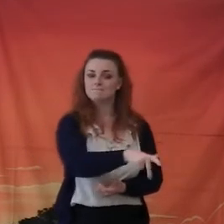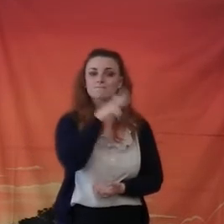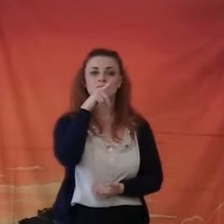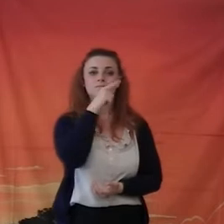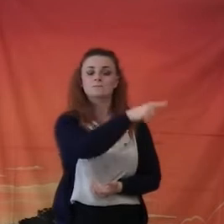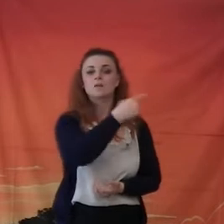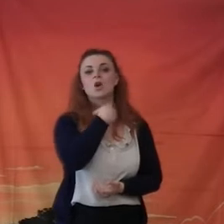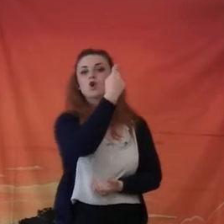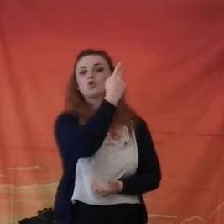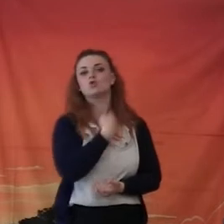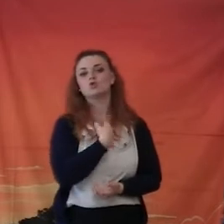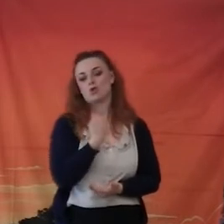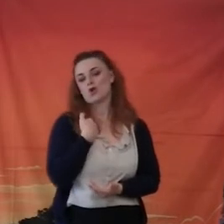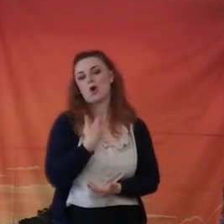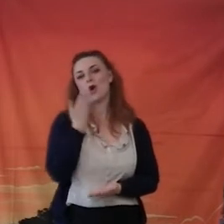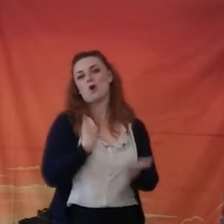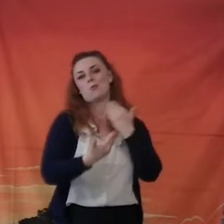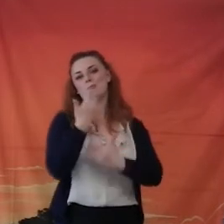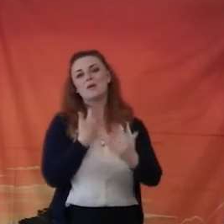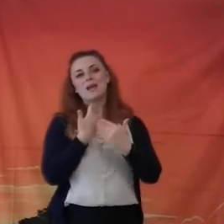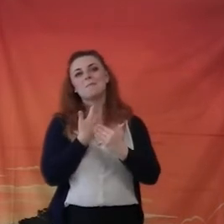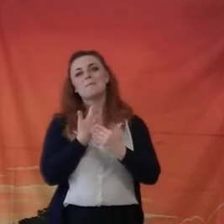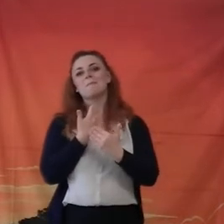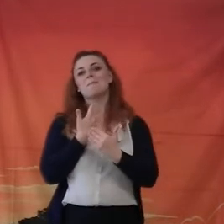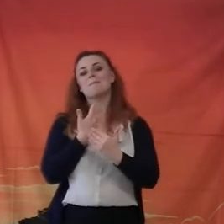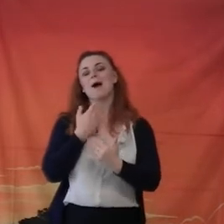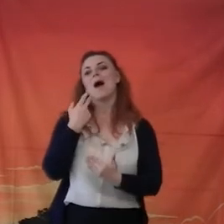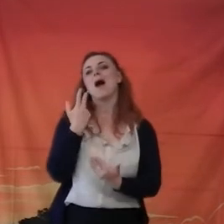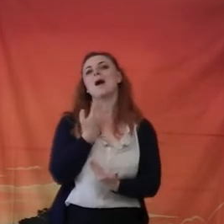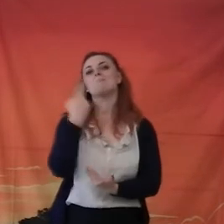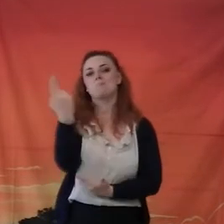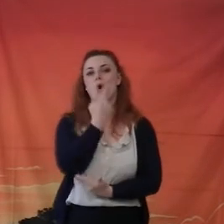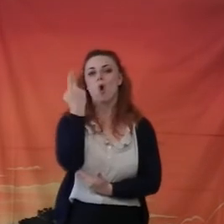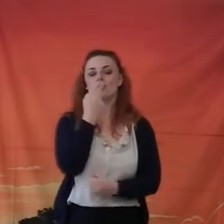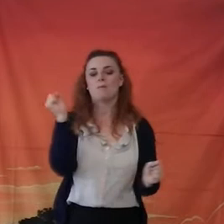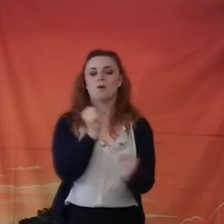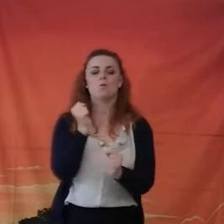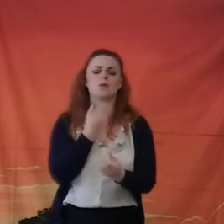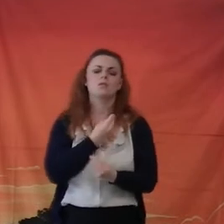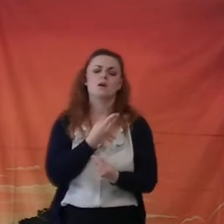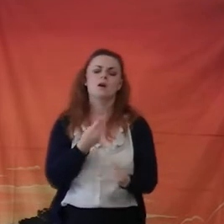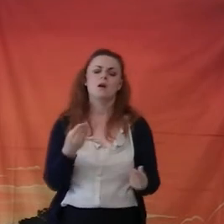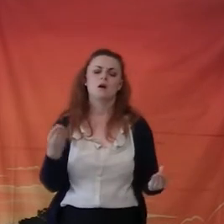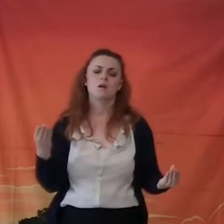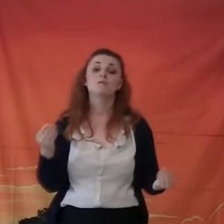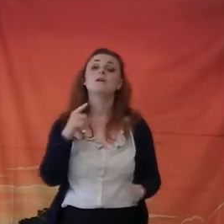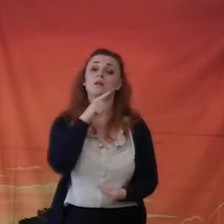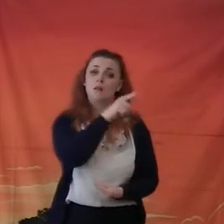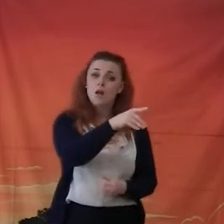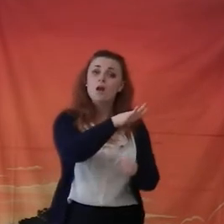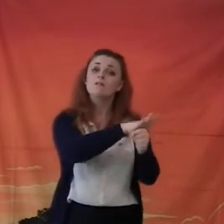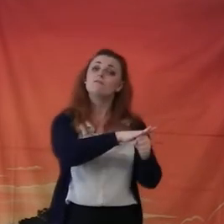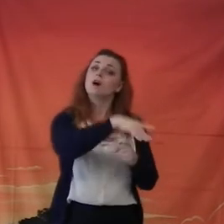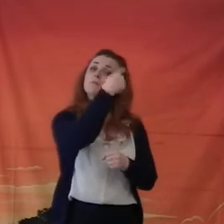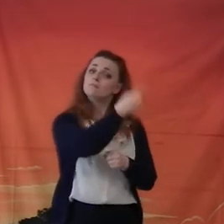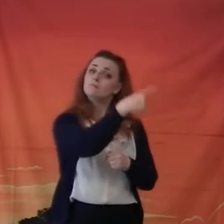veramente un brutto rapporto con la paura della morte. E lei con sua famiglia hanno pregato anche per me per questo. Ed è stato